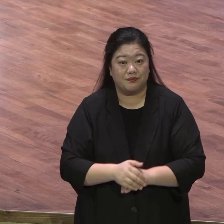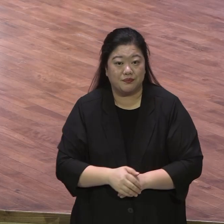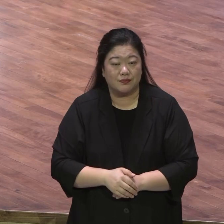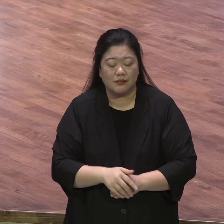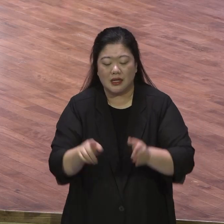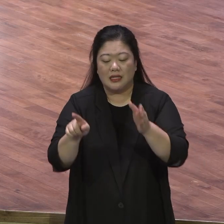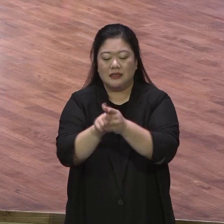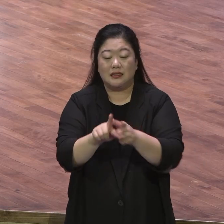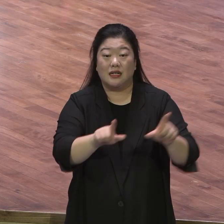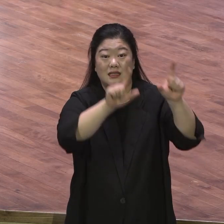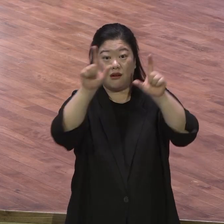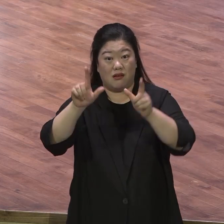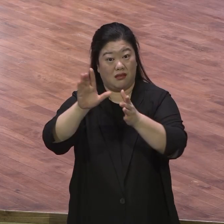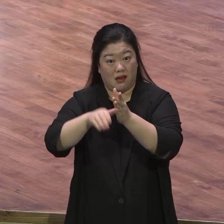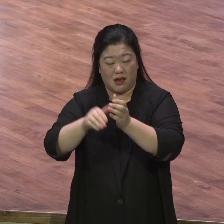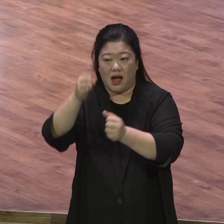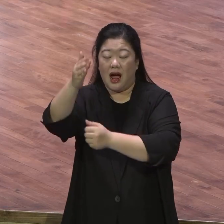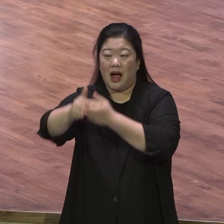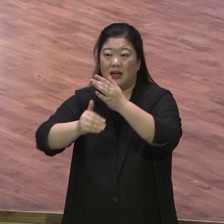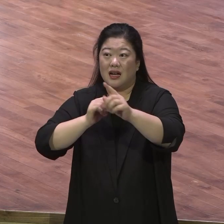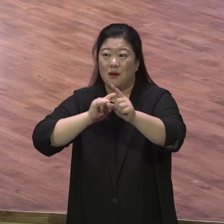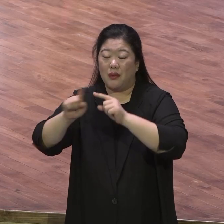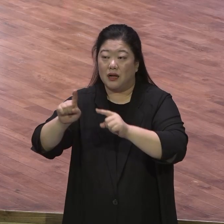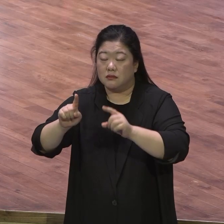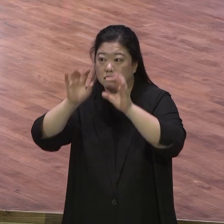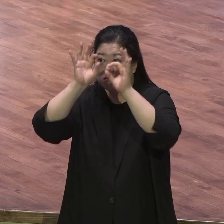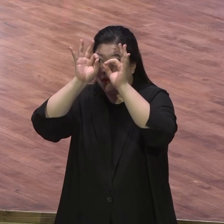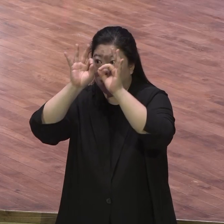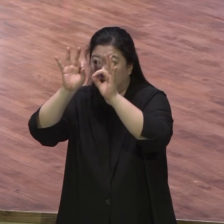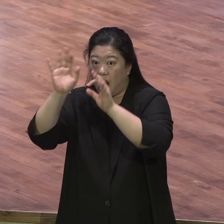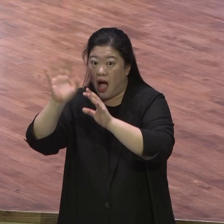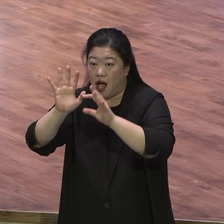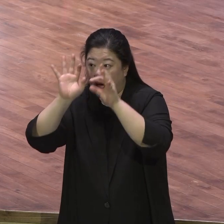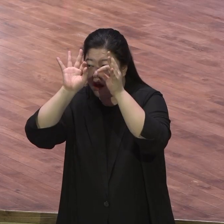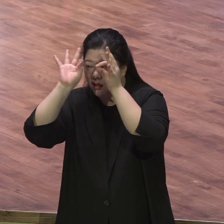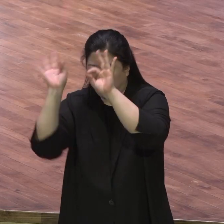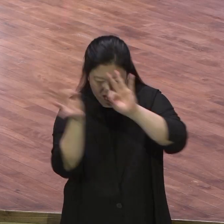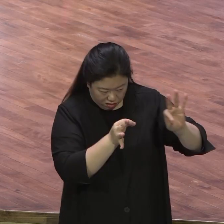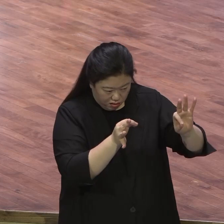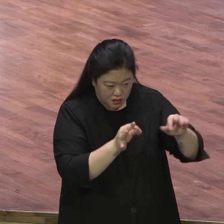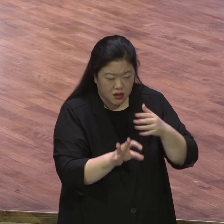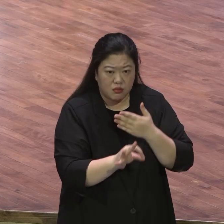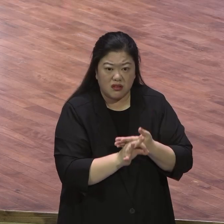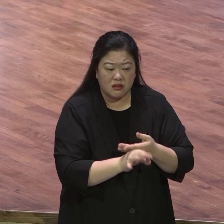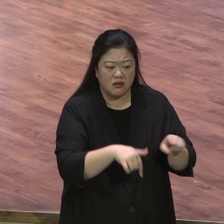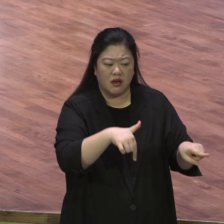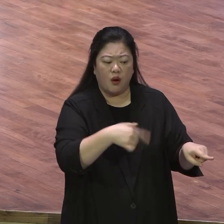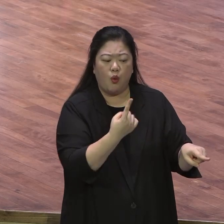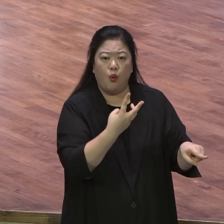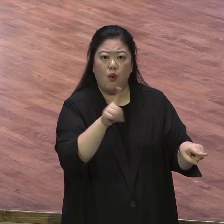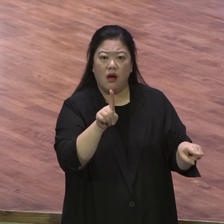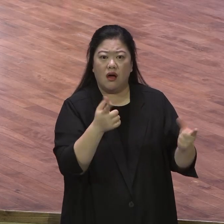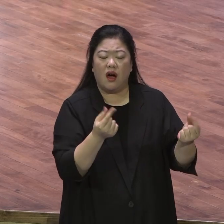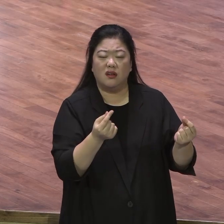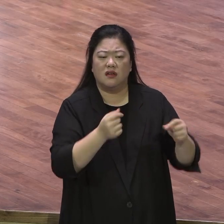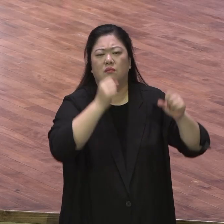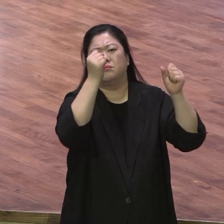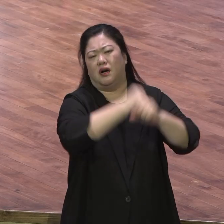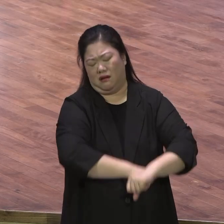자칫 고라와 같이 인본주의를 씁니다 당을 지어요 통하는 사람께지